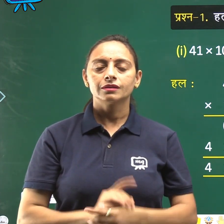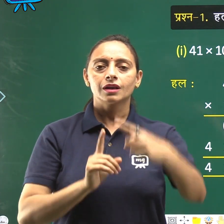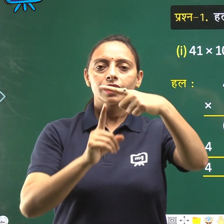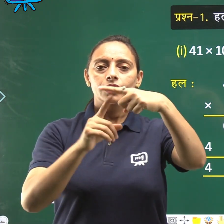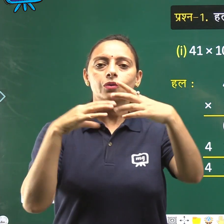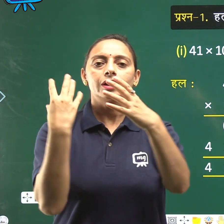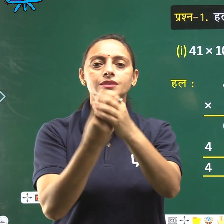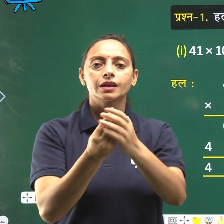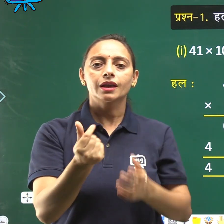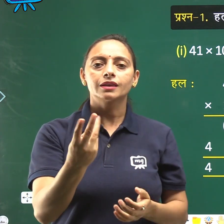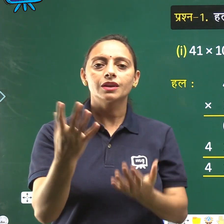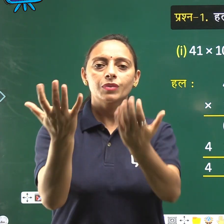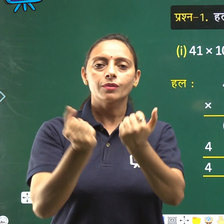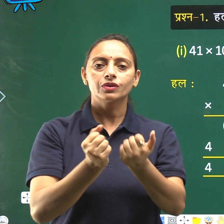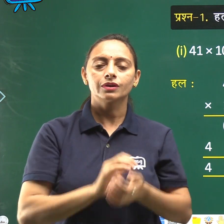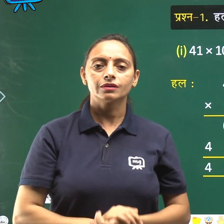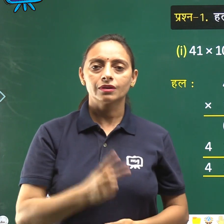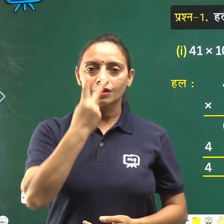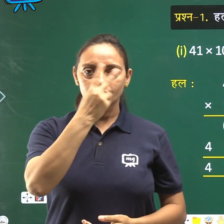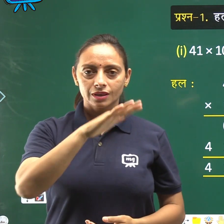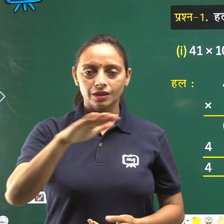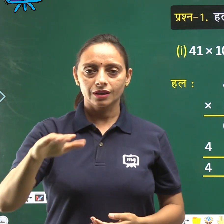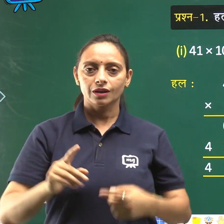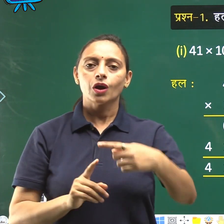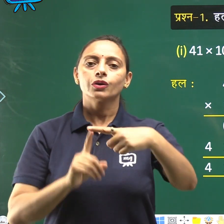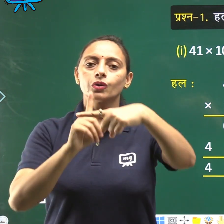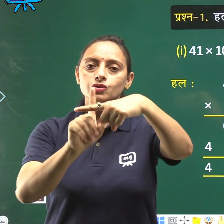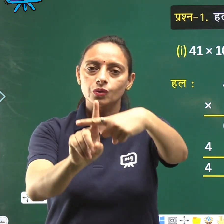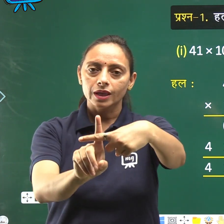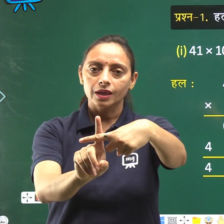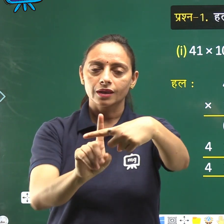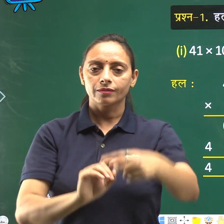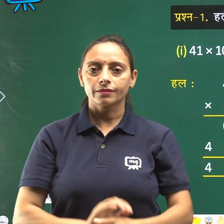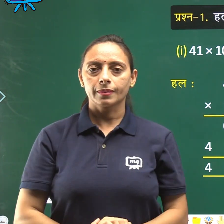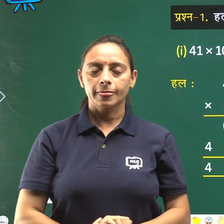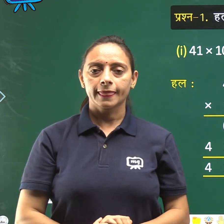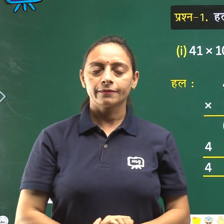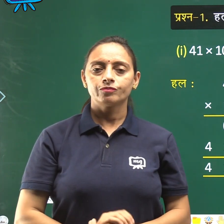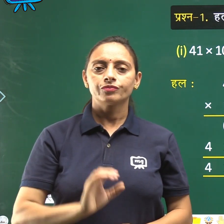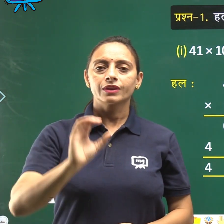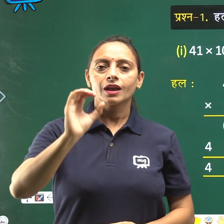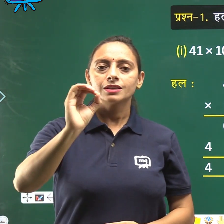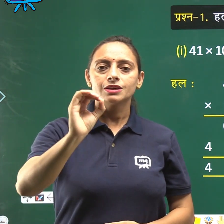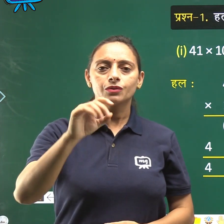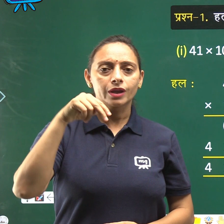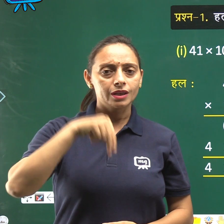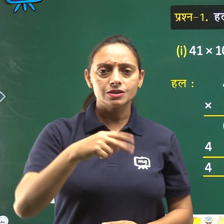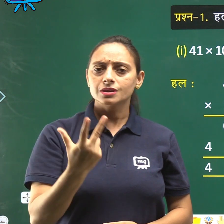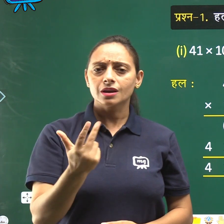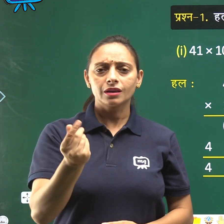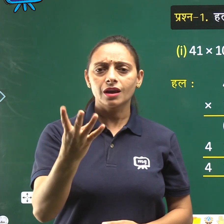टोटल संख्या कितनी प्राप्त हुई? देखो, इनको हम जोड़ेंगे। 0 के नीचे कोई संख्या नहीं